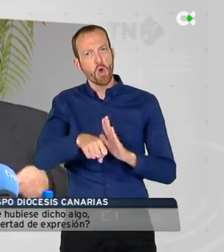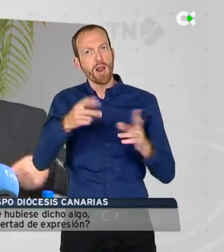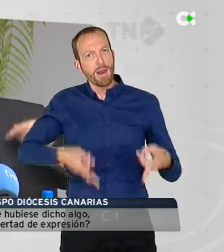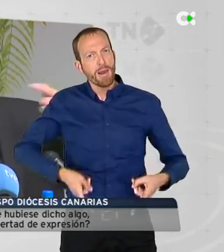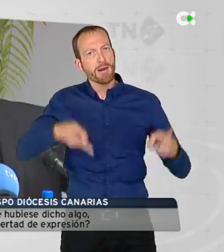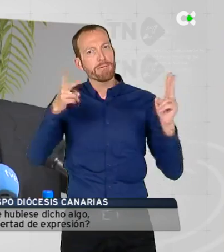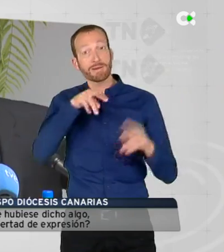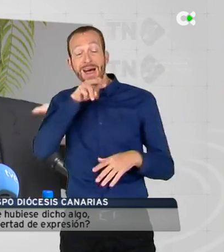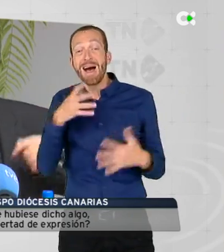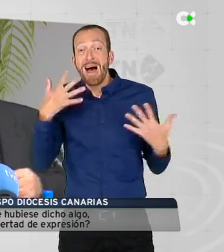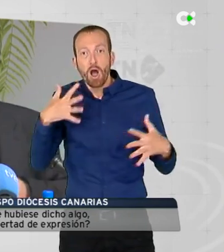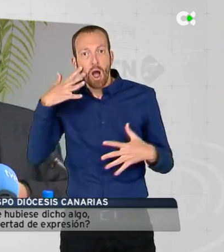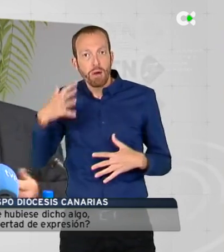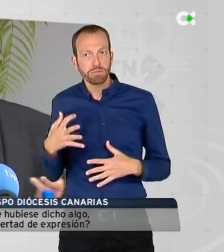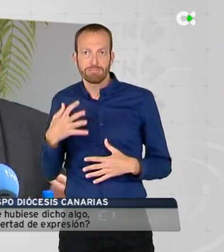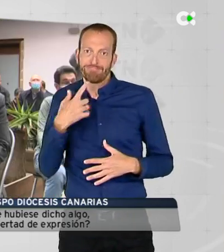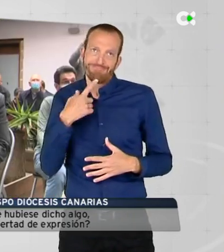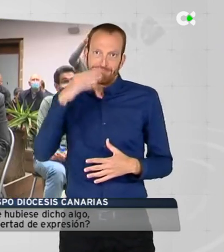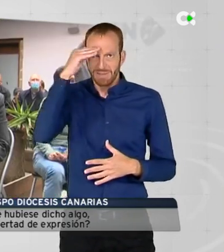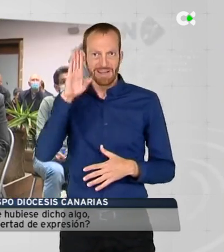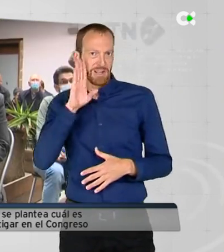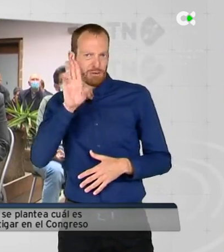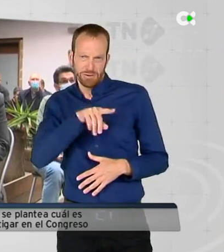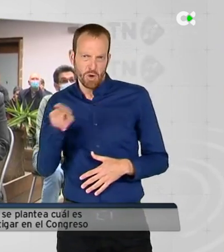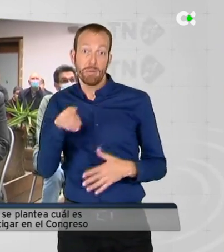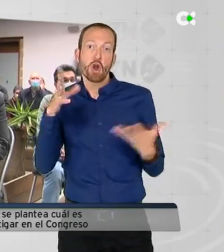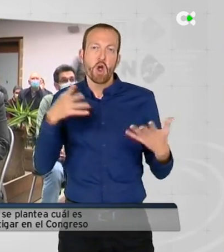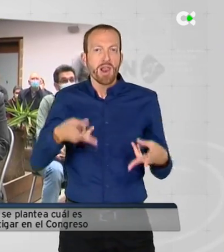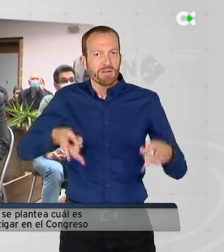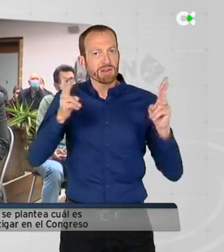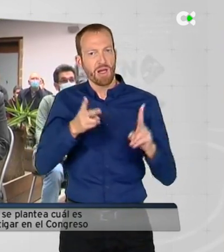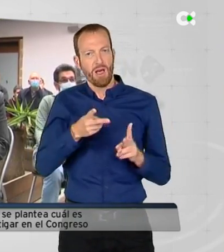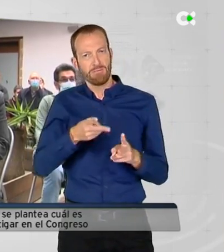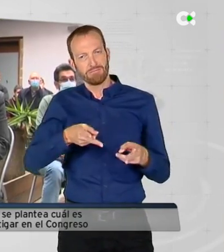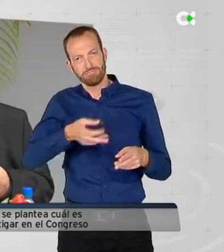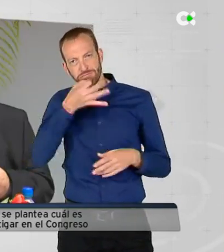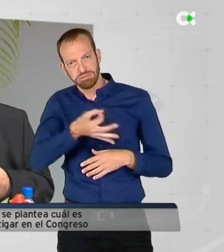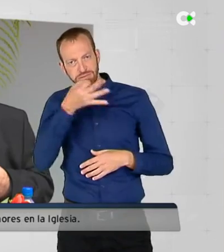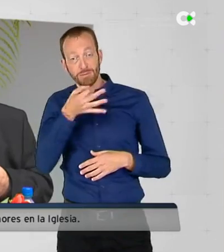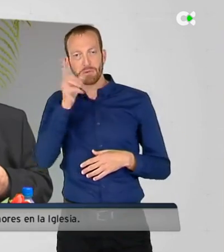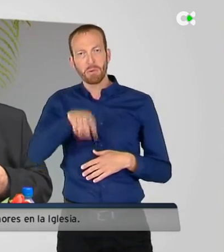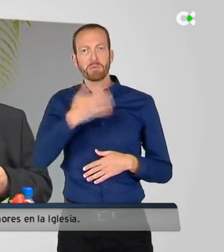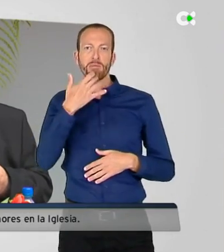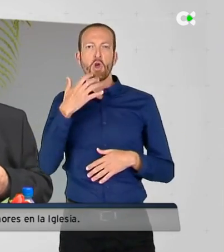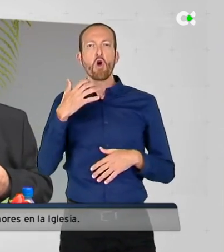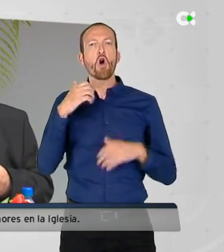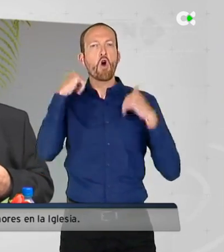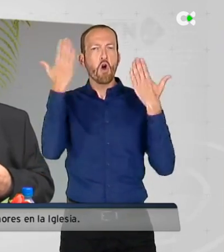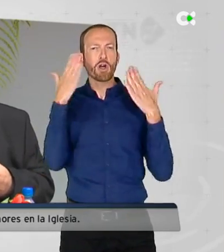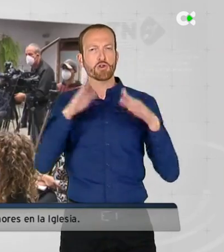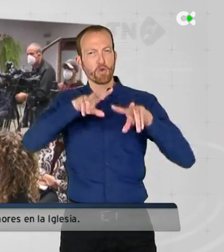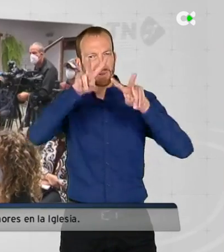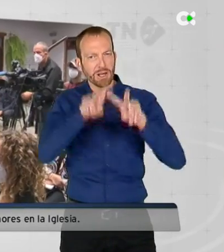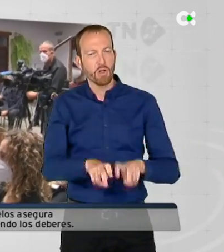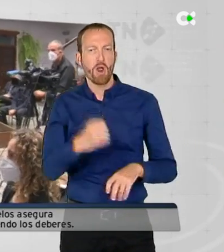En caso de hubiera dicho algo, ¿dónde queda la libertad de expresión? El obispo también se plantea cuál es el interés de investigar en el Congreso los abusos a menores en la